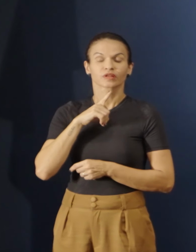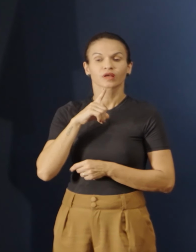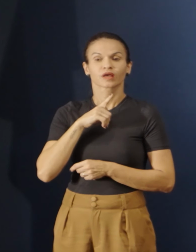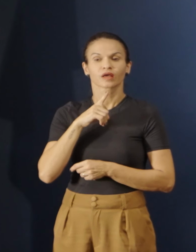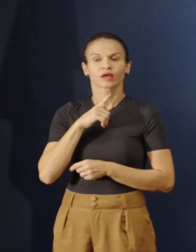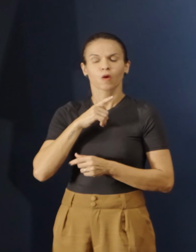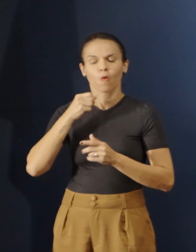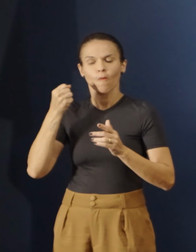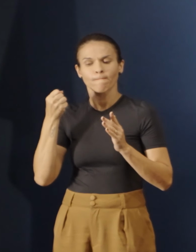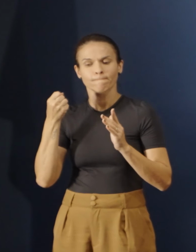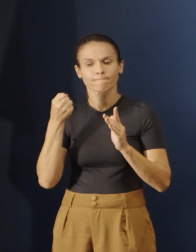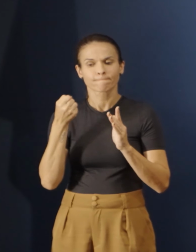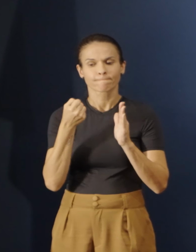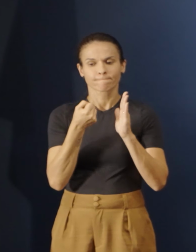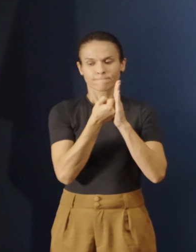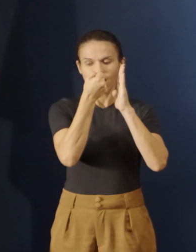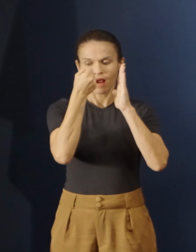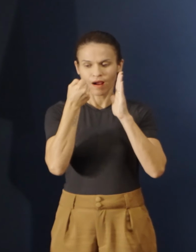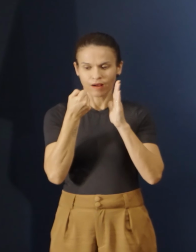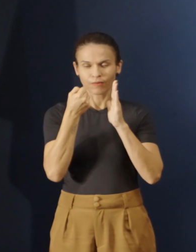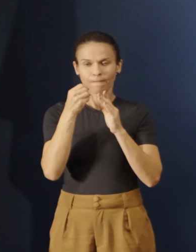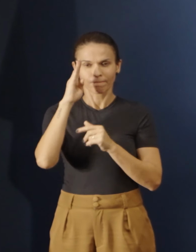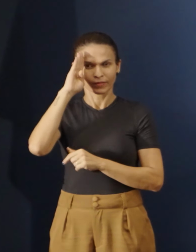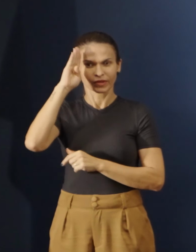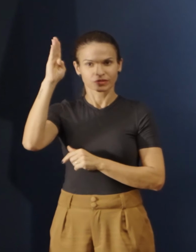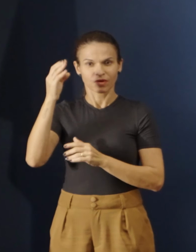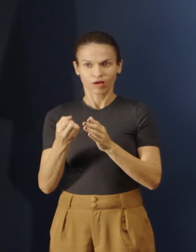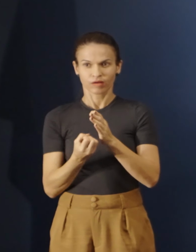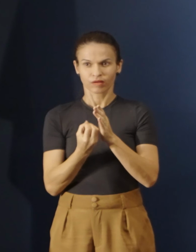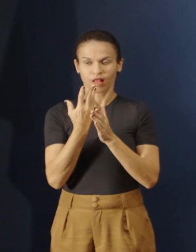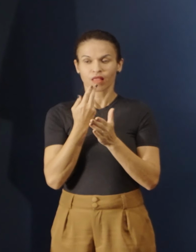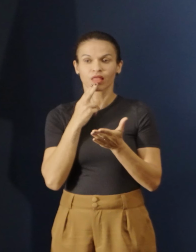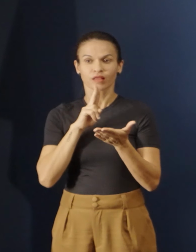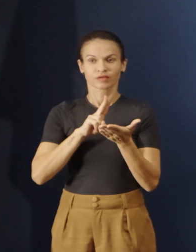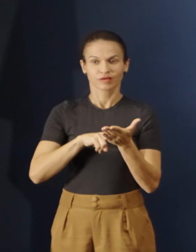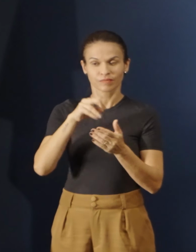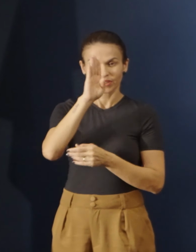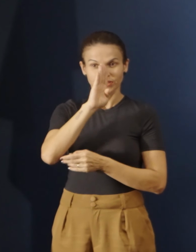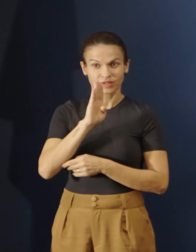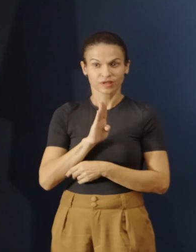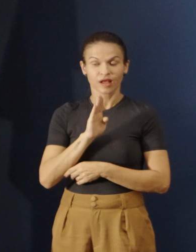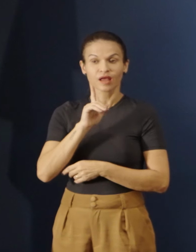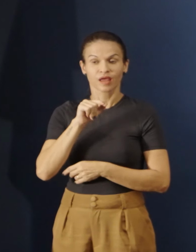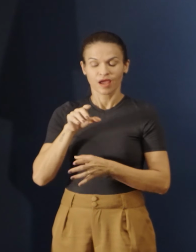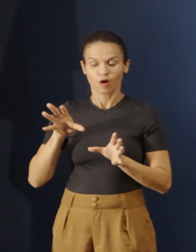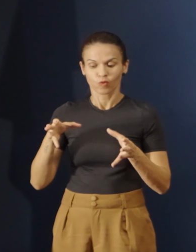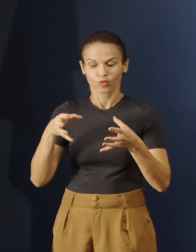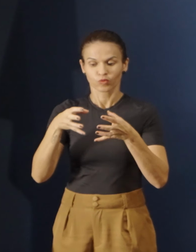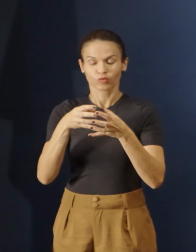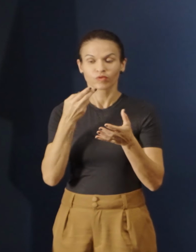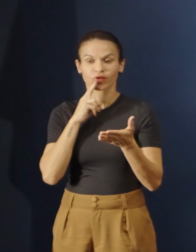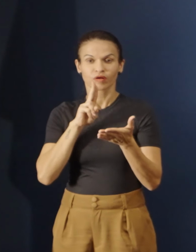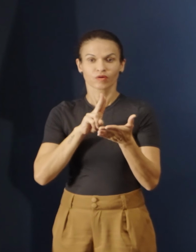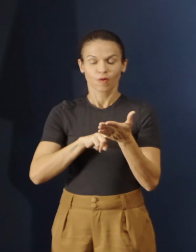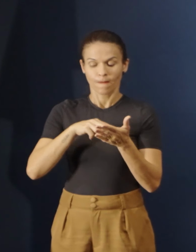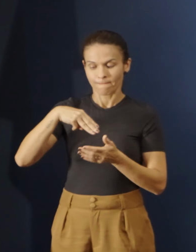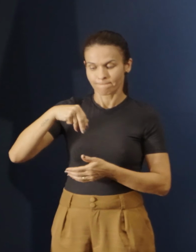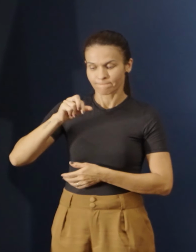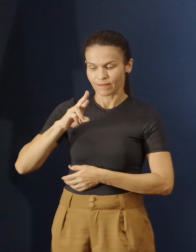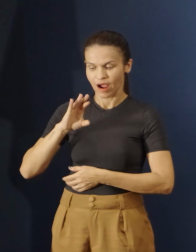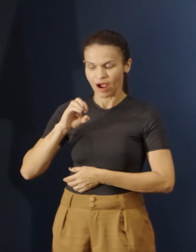certo marco inicial, fundador dessa epistolografia brasileira, que é a coleção da correspondência do Mário de